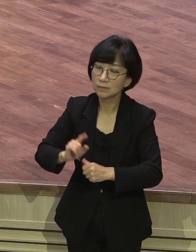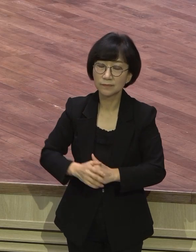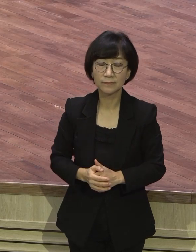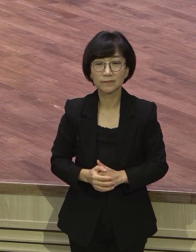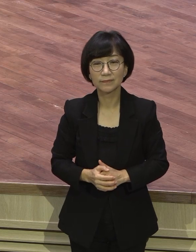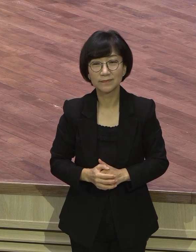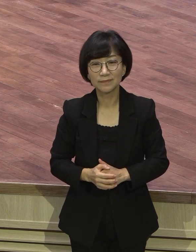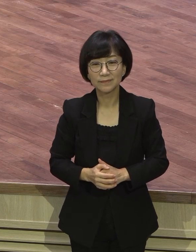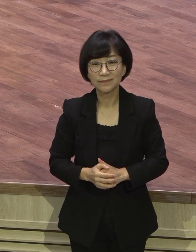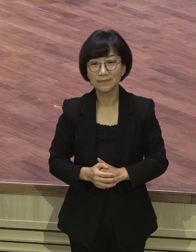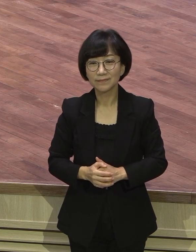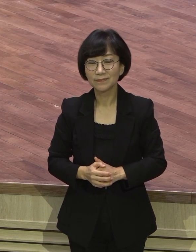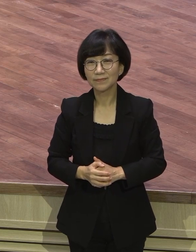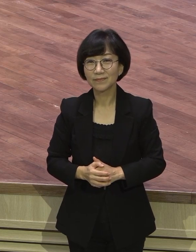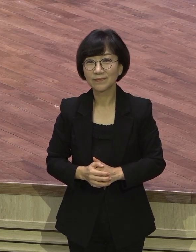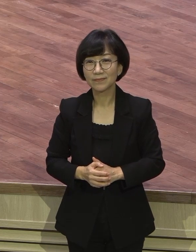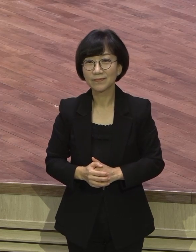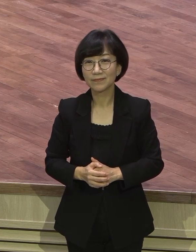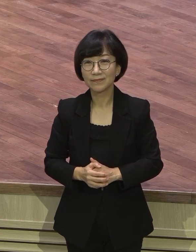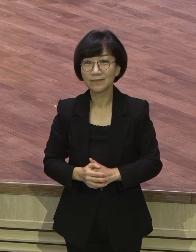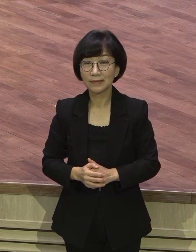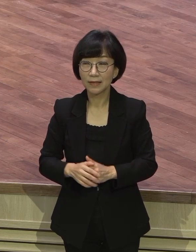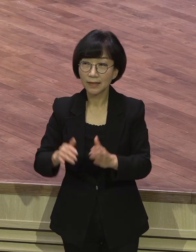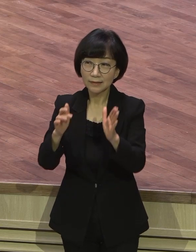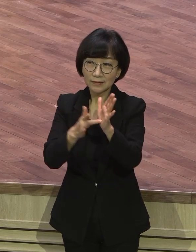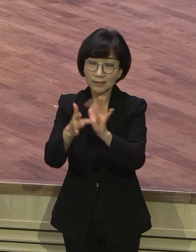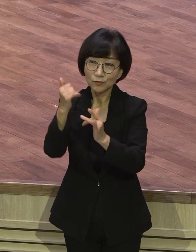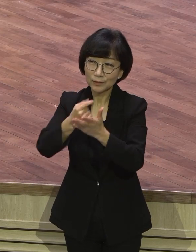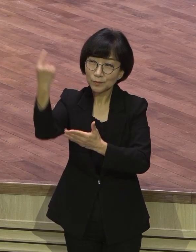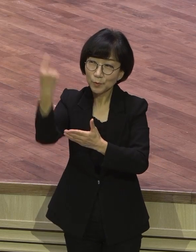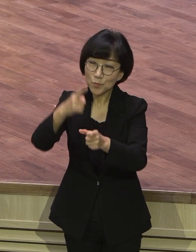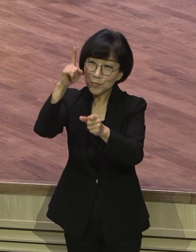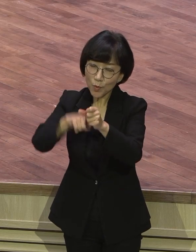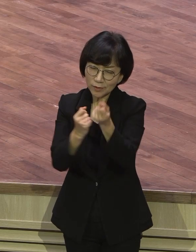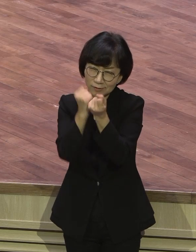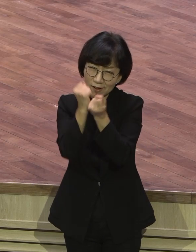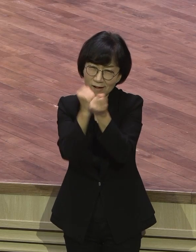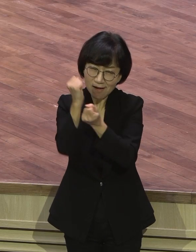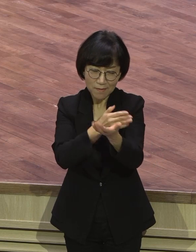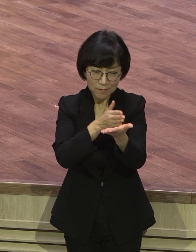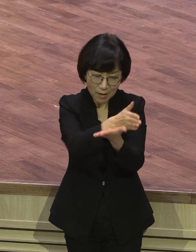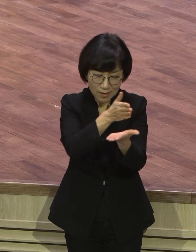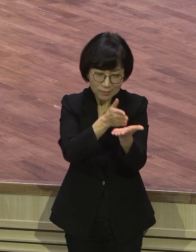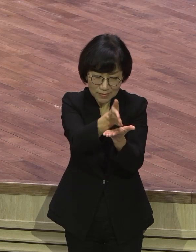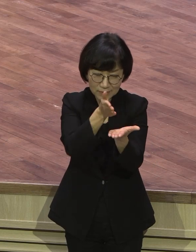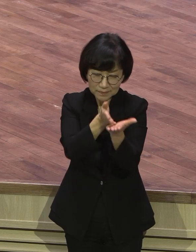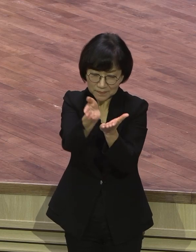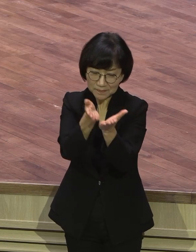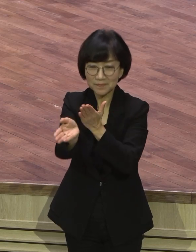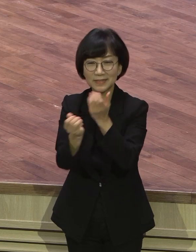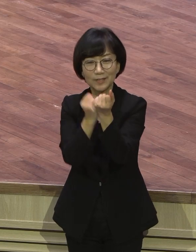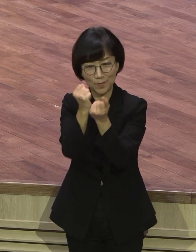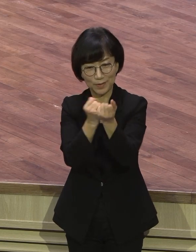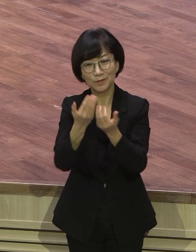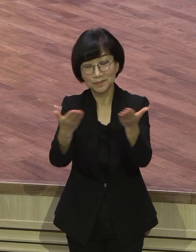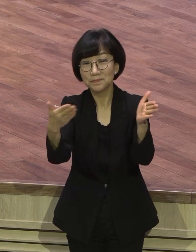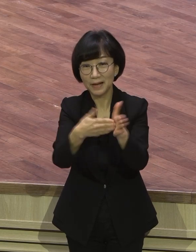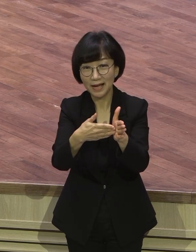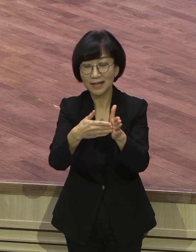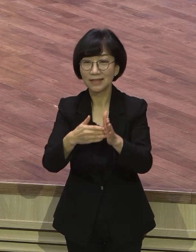아주 다양한 각도로 각도로 조명을 그렇게 하고 있습니다. 오늘 읽은